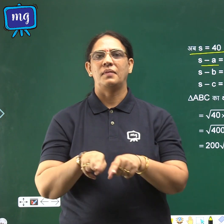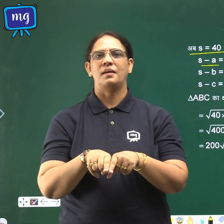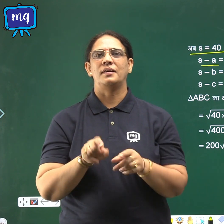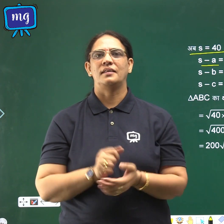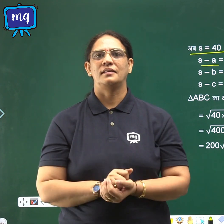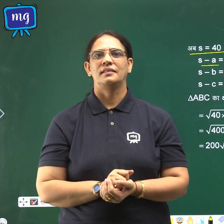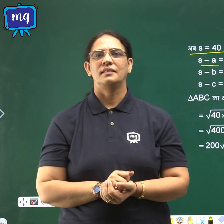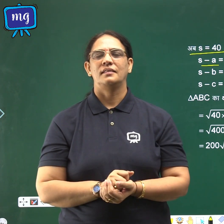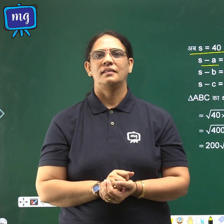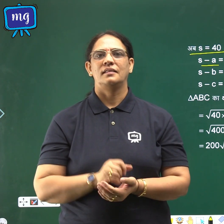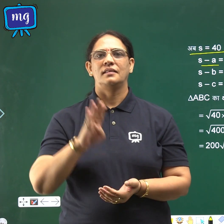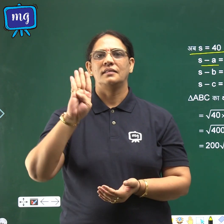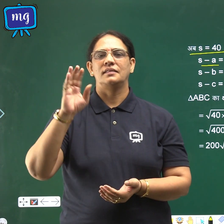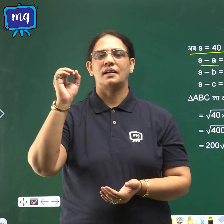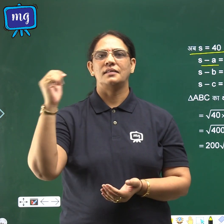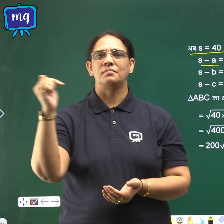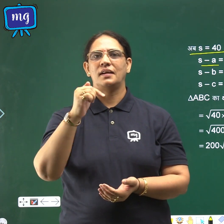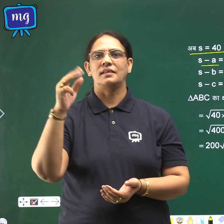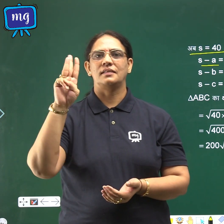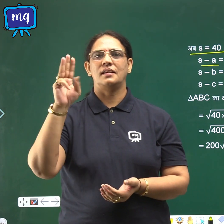बराबर 40 माइनस 30